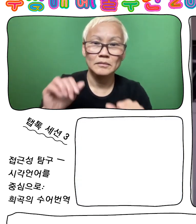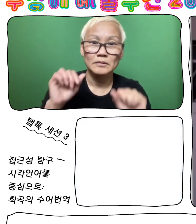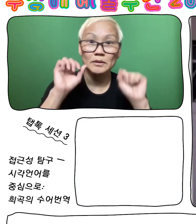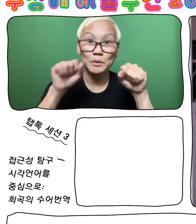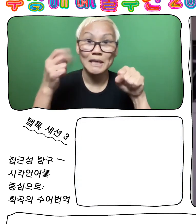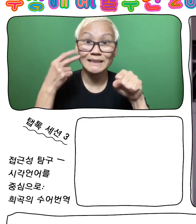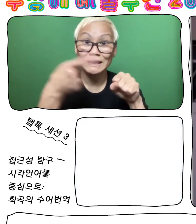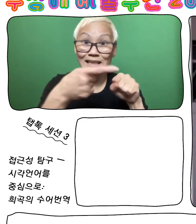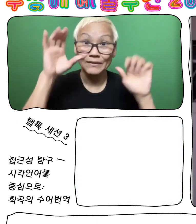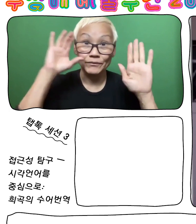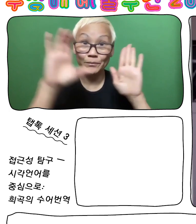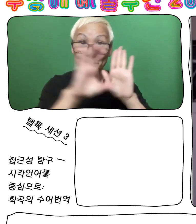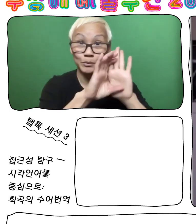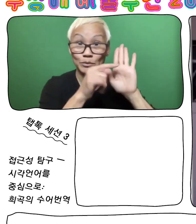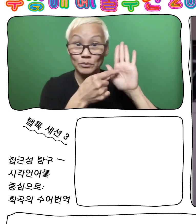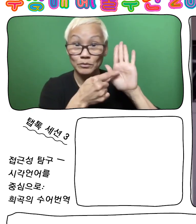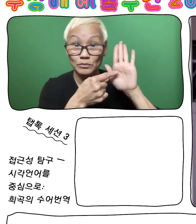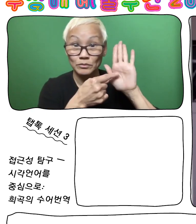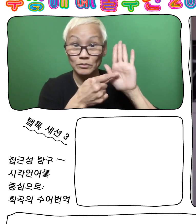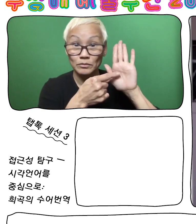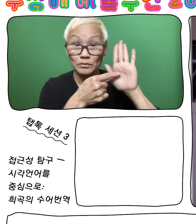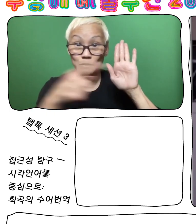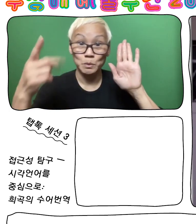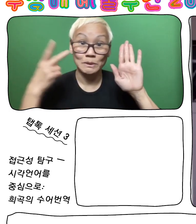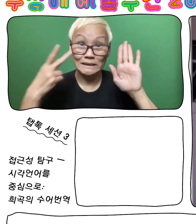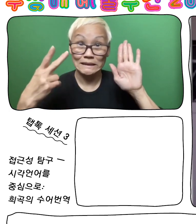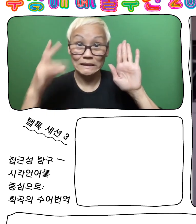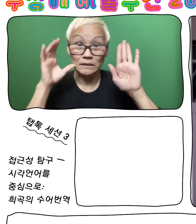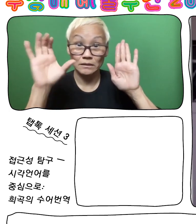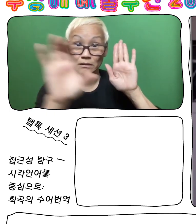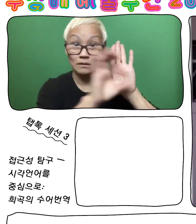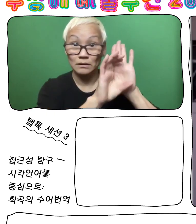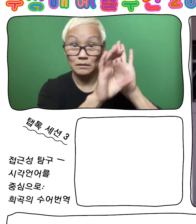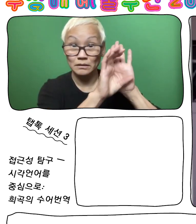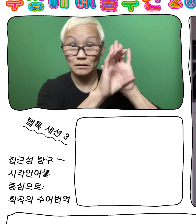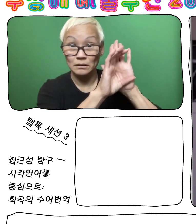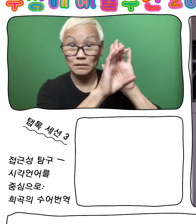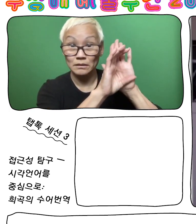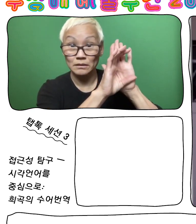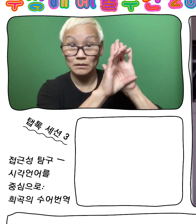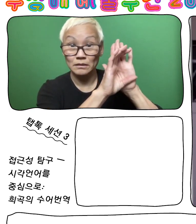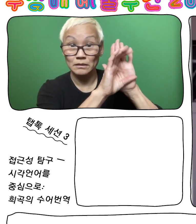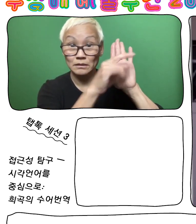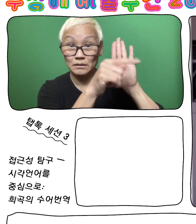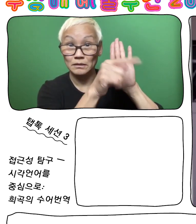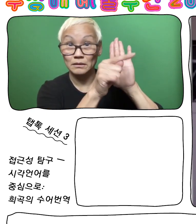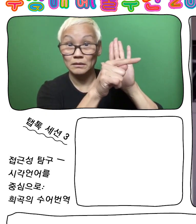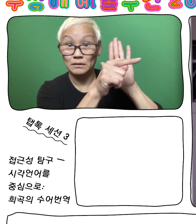이제 정확하고 완전하게 ASL로 번역된 수어를 보여드리겠습니다.